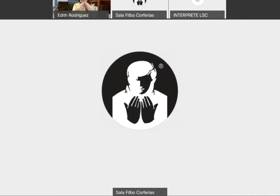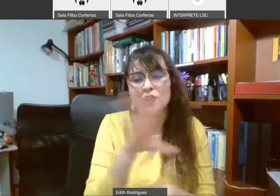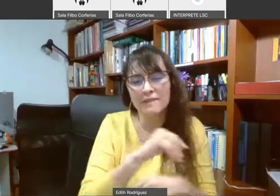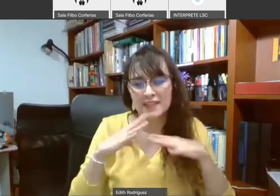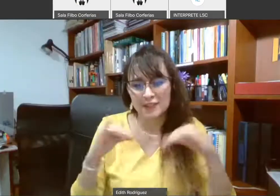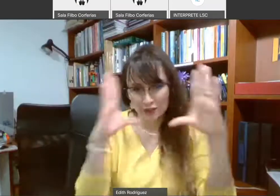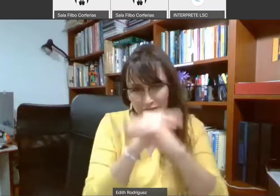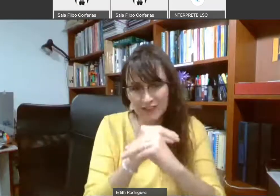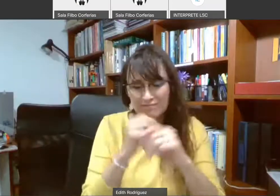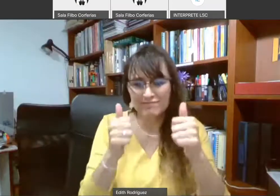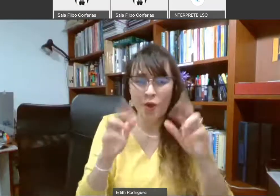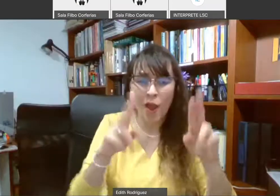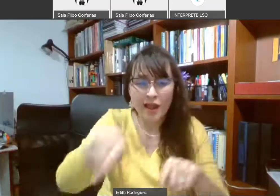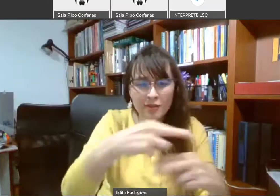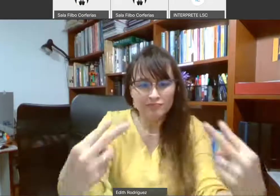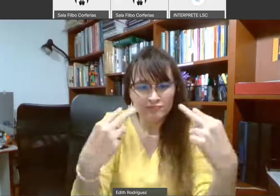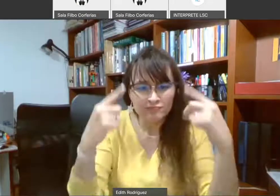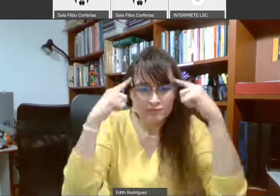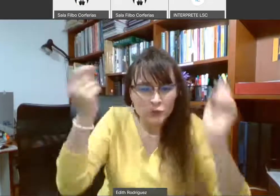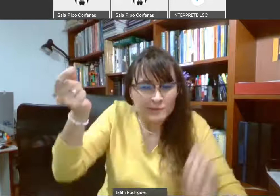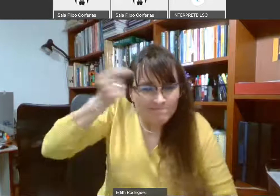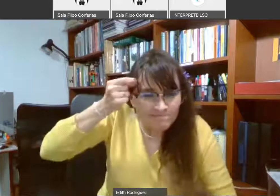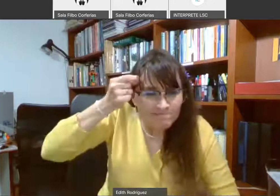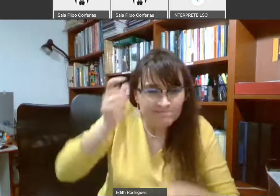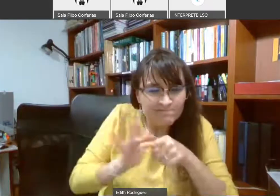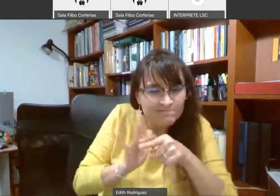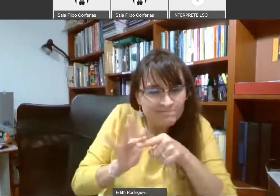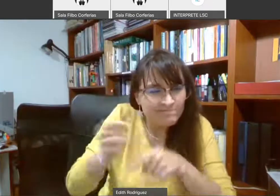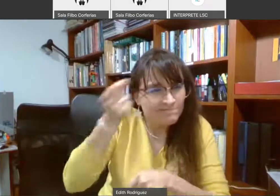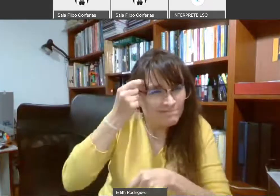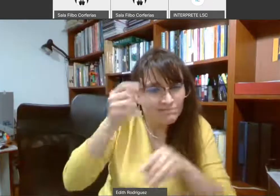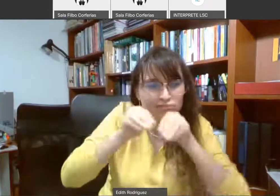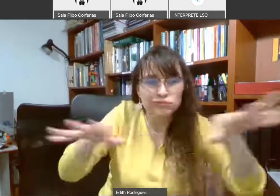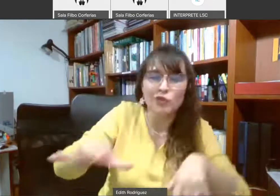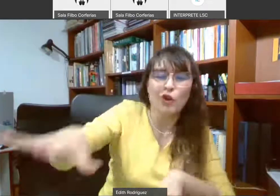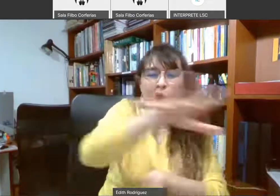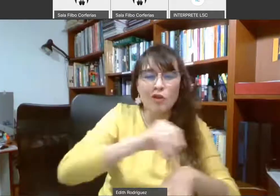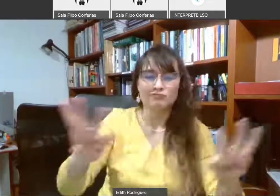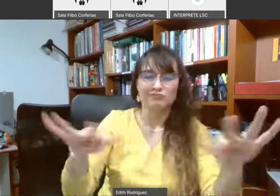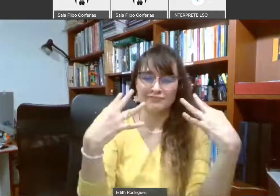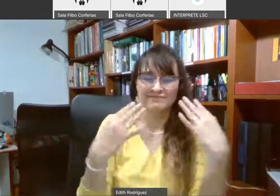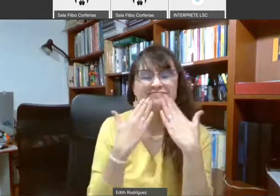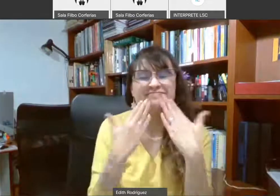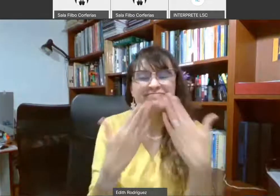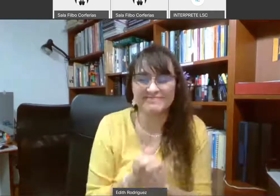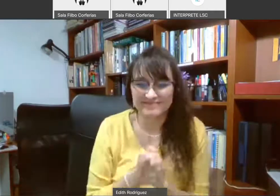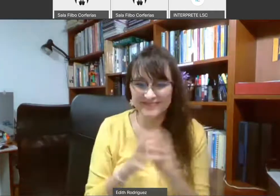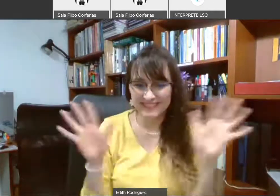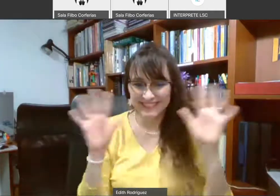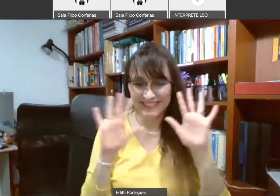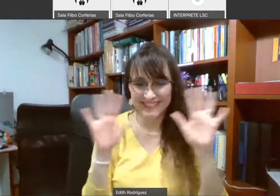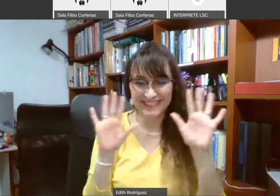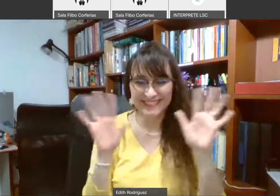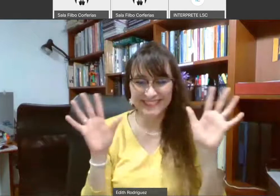Gracias, gracias, gracias. De verdad, muchas gracias a todos y feliz noche. Ojalá que todos puedan aplicar esto y lo